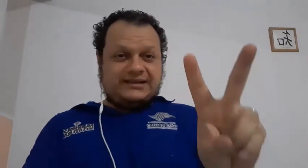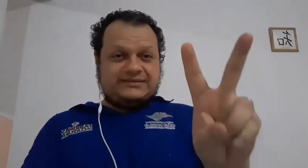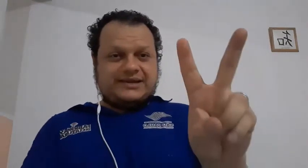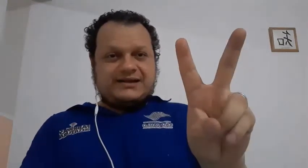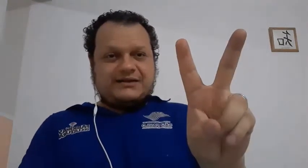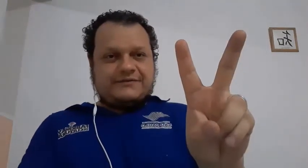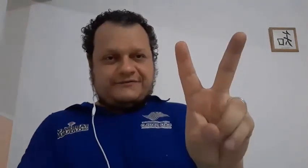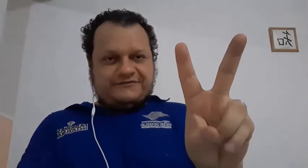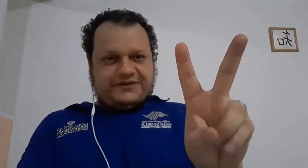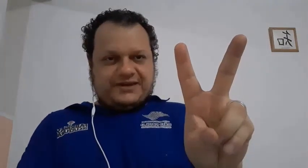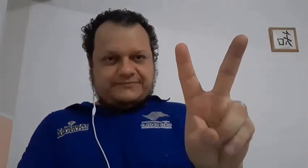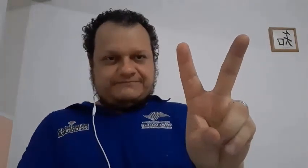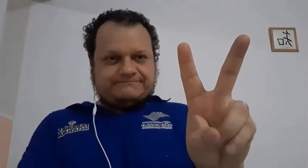Letra V.